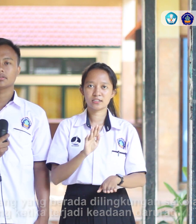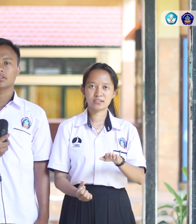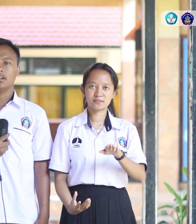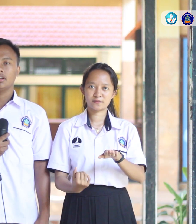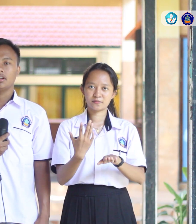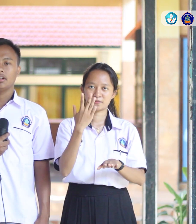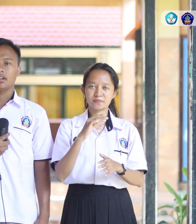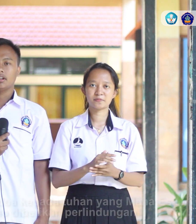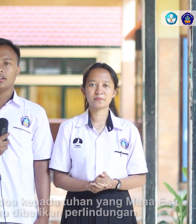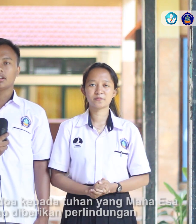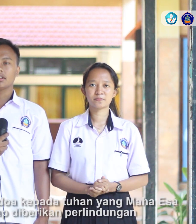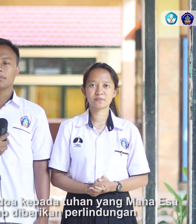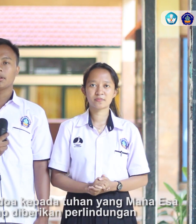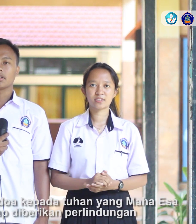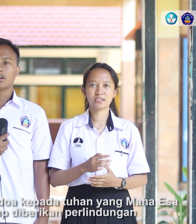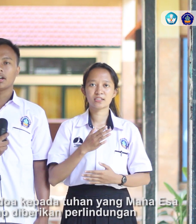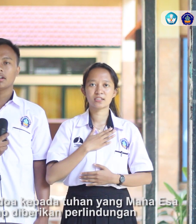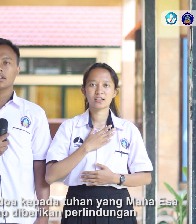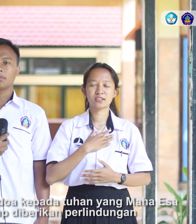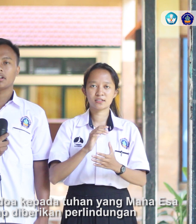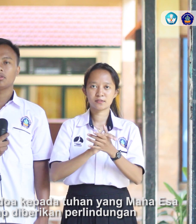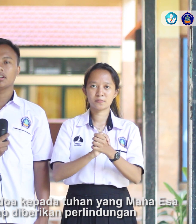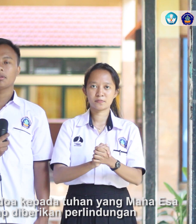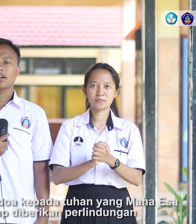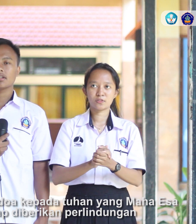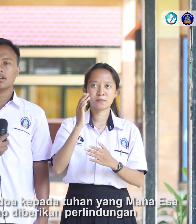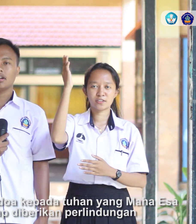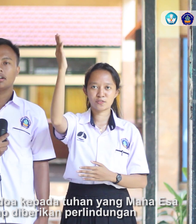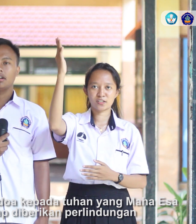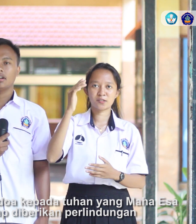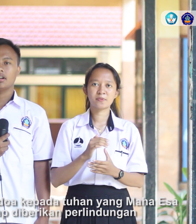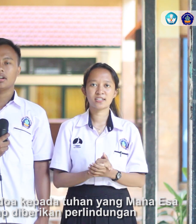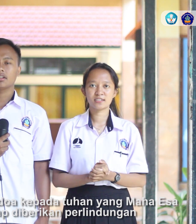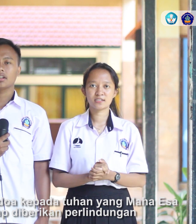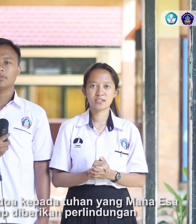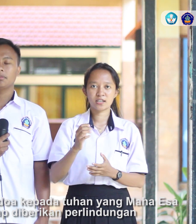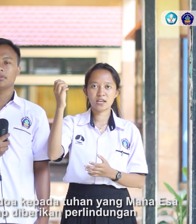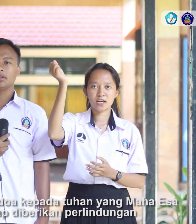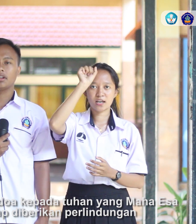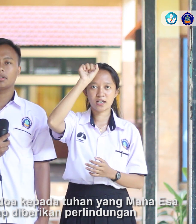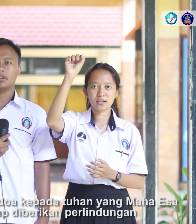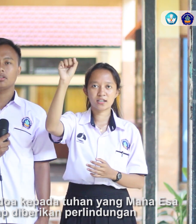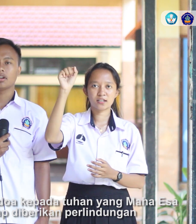darurat. Dan tetaplah berdoa kepada Tuhan Yang Maha Esa agar tetap